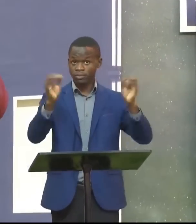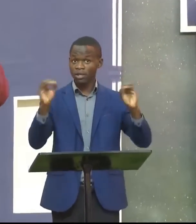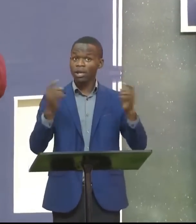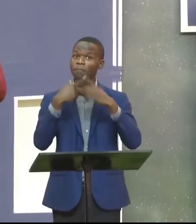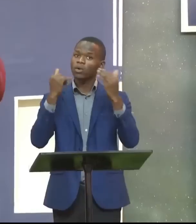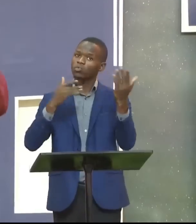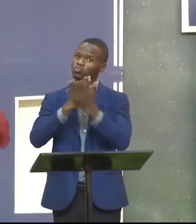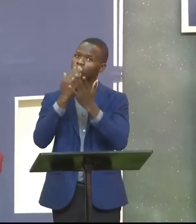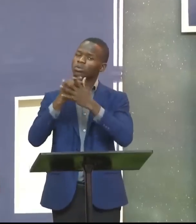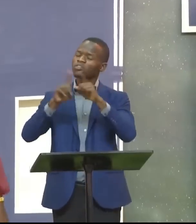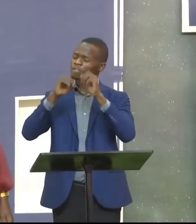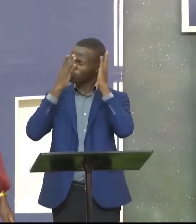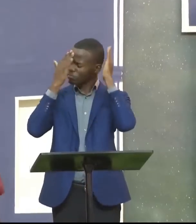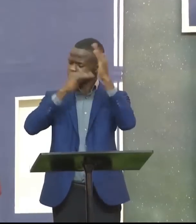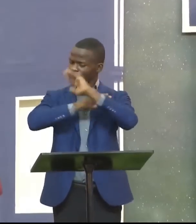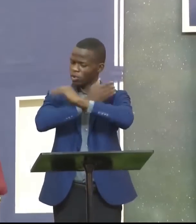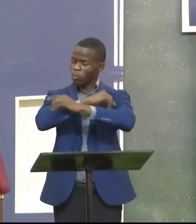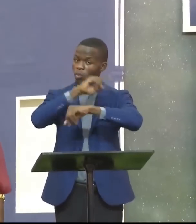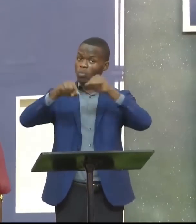Naye yansabiranga.